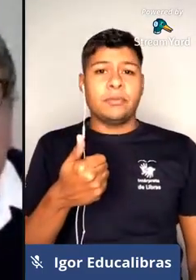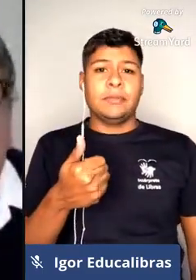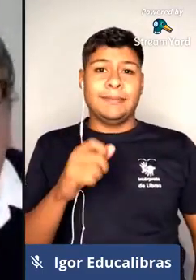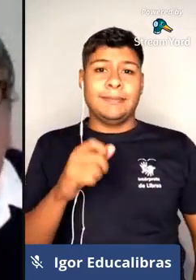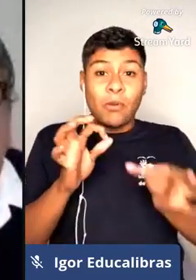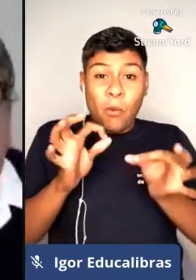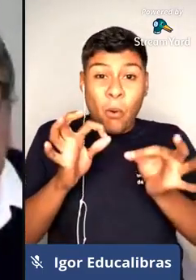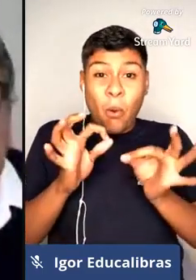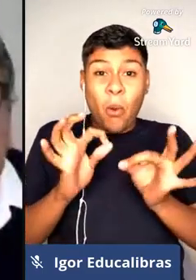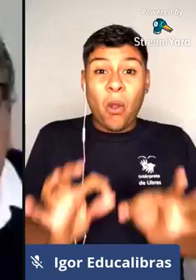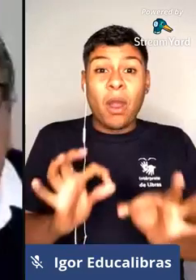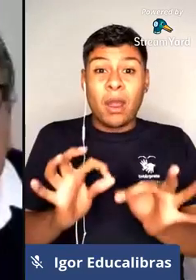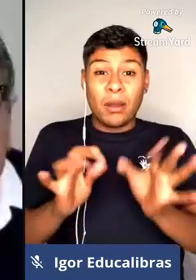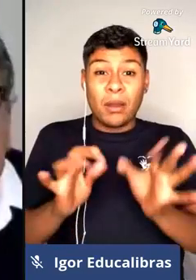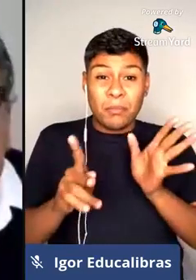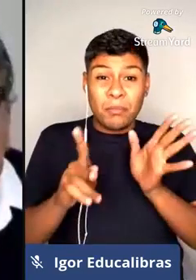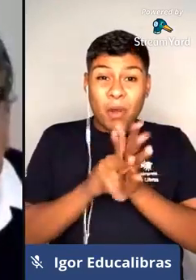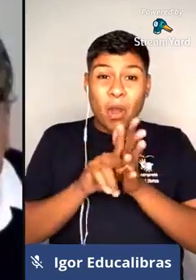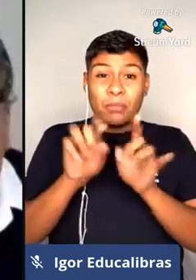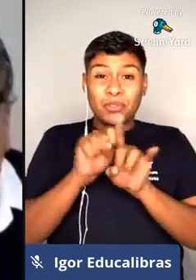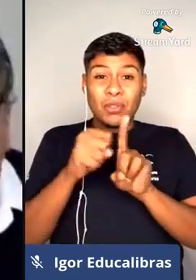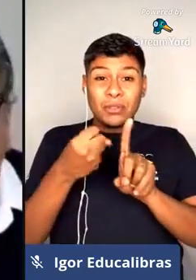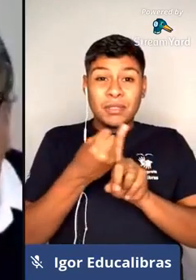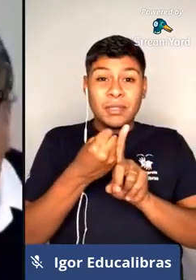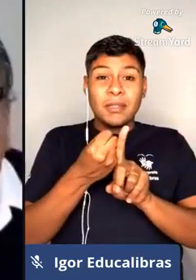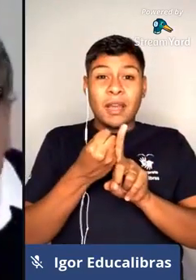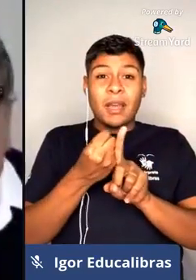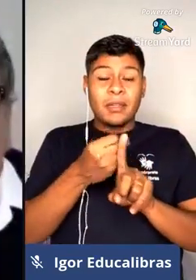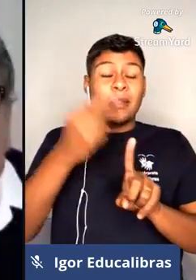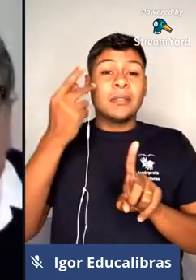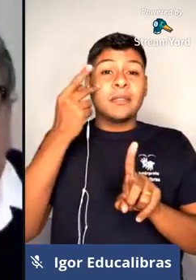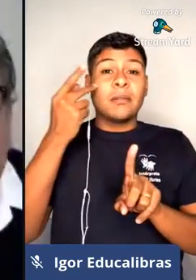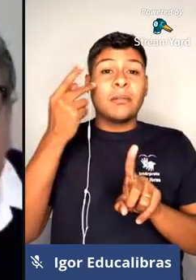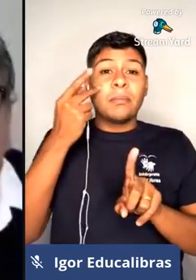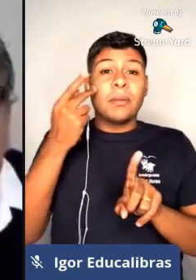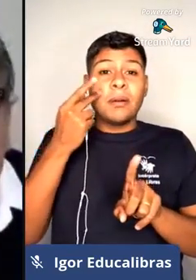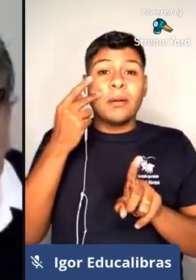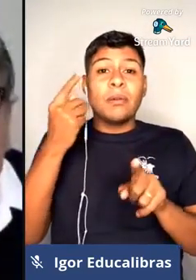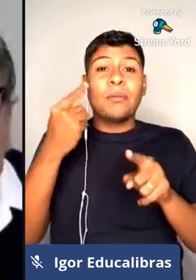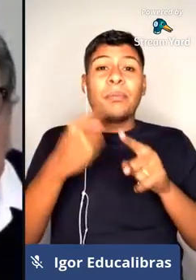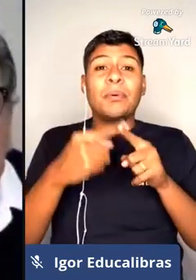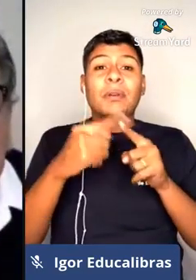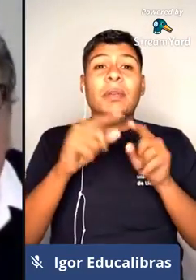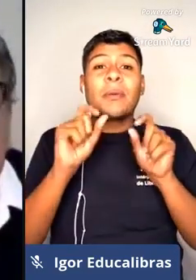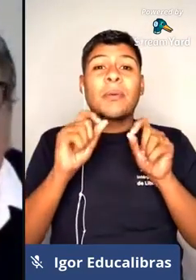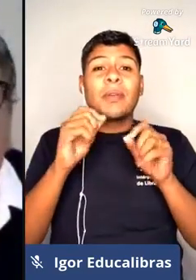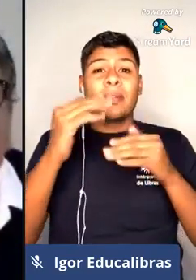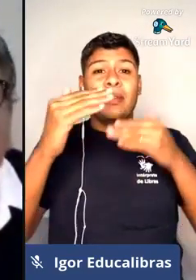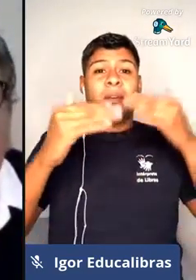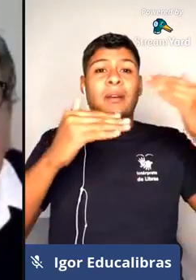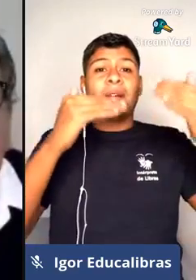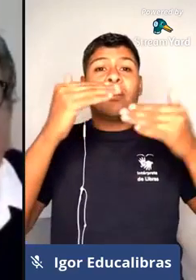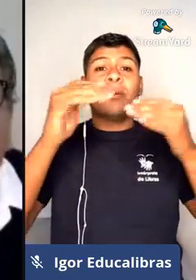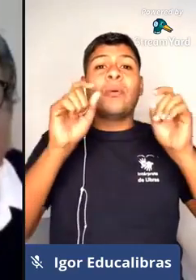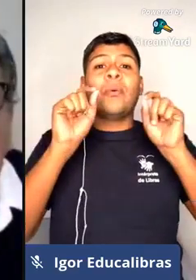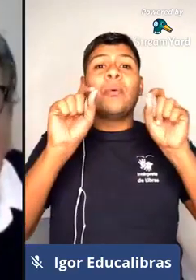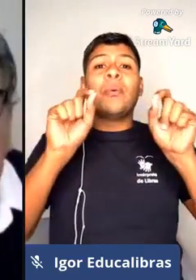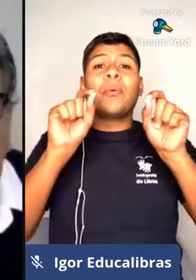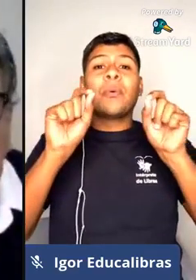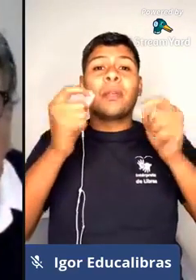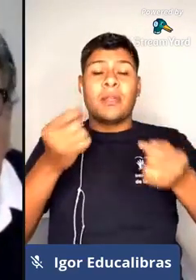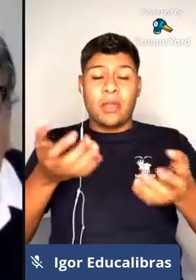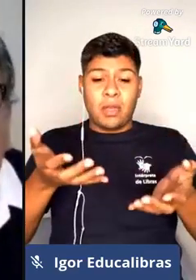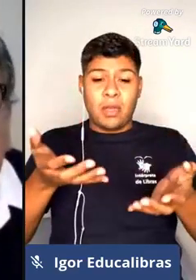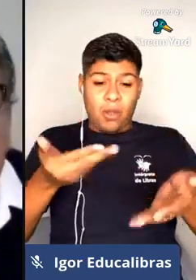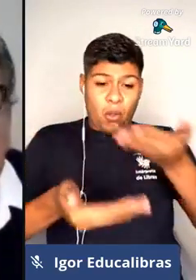adequado para a sociedade de São Paulo, porque ele vai funcionar como um órgão